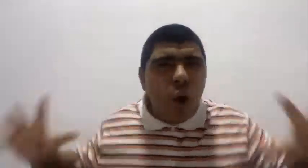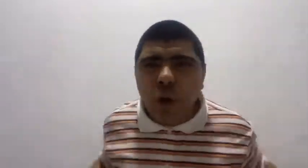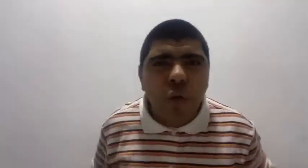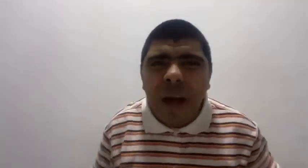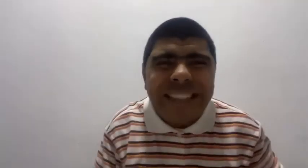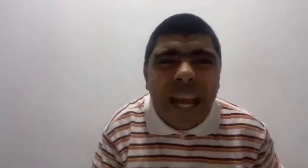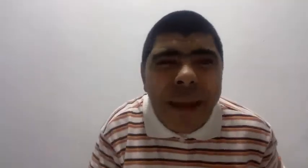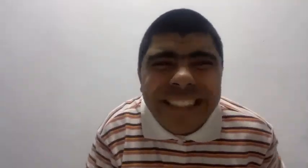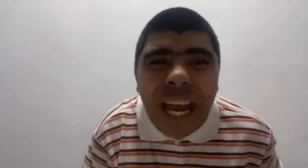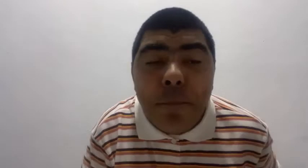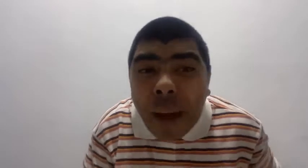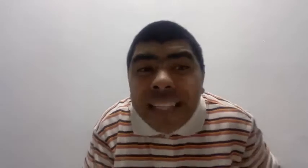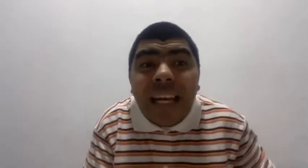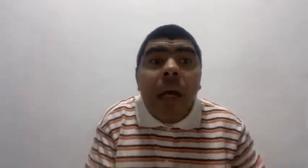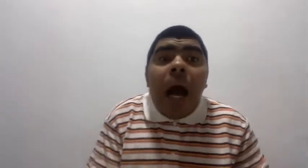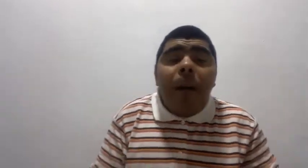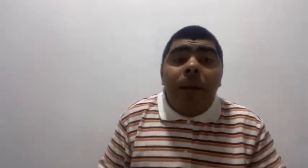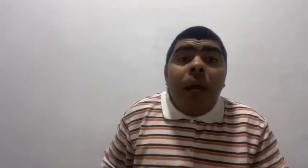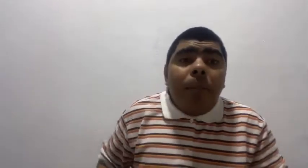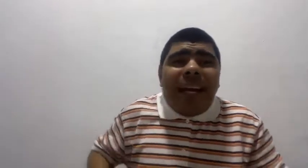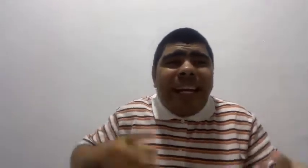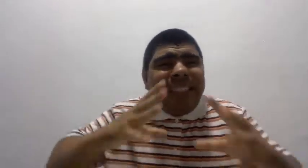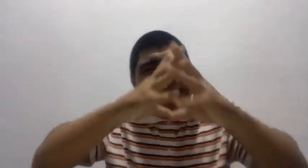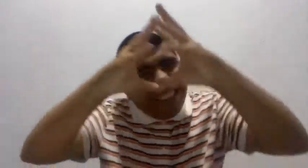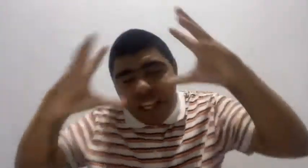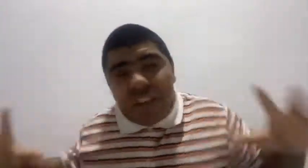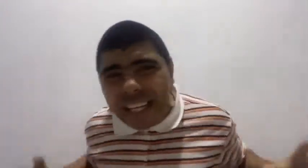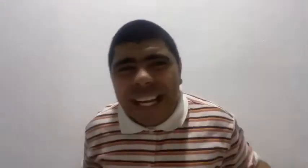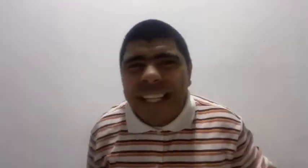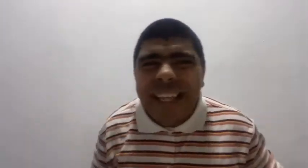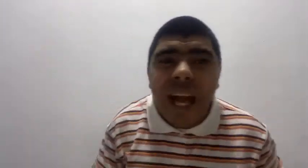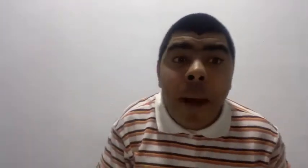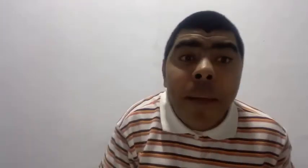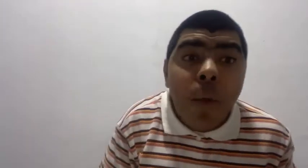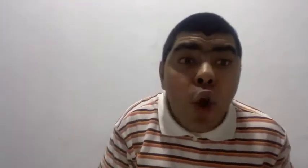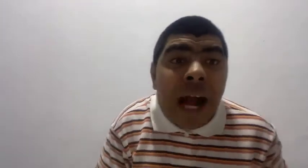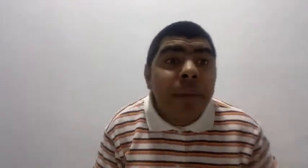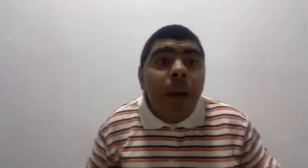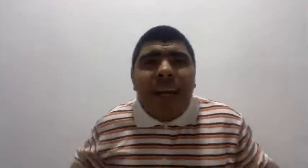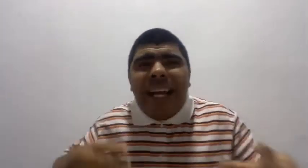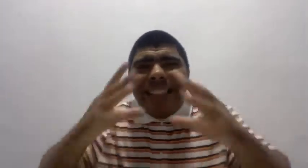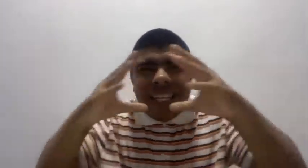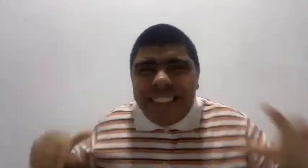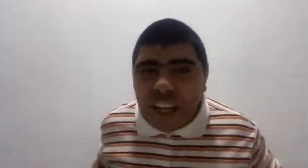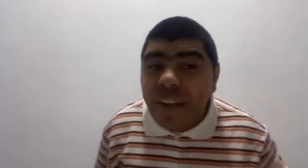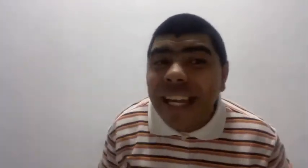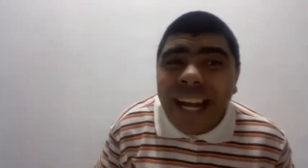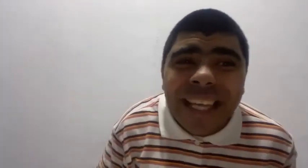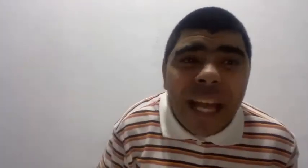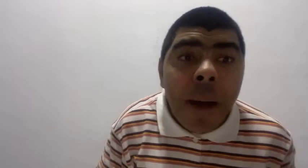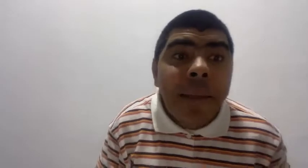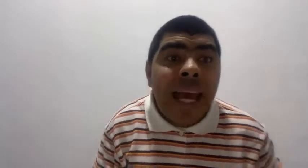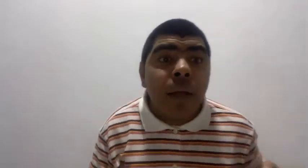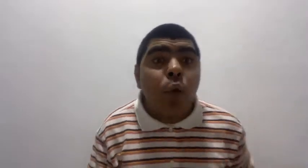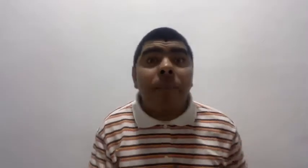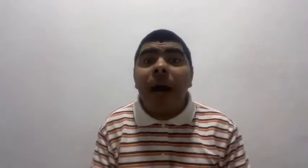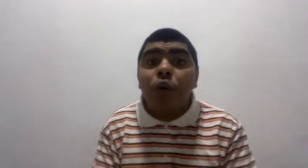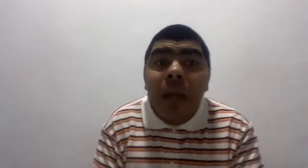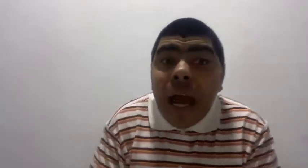oro fuertemente al Padre. Amén. Para que santifique cada día más mi boca. Para que santifique cada día más mi lengua, hermano.